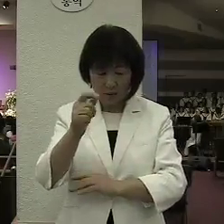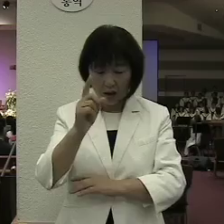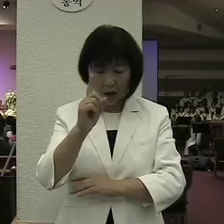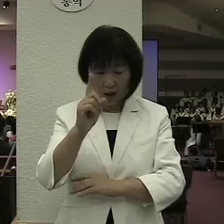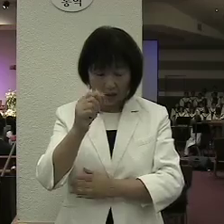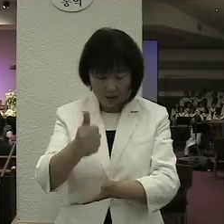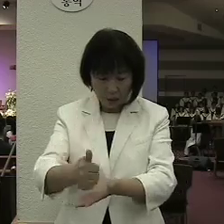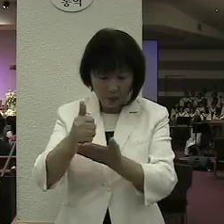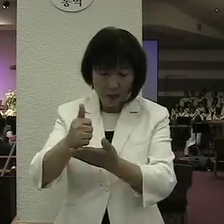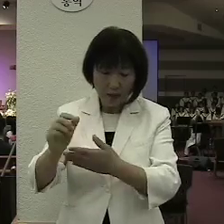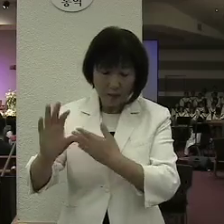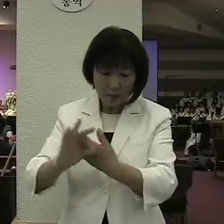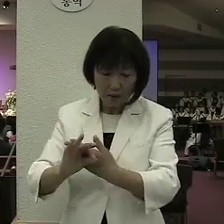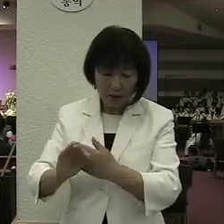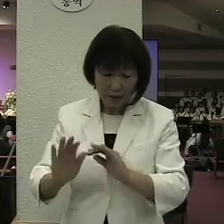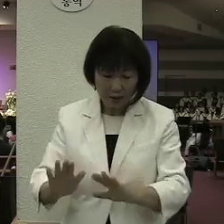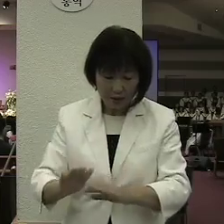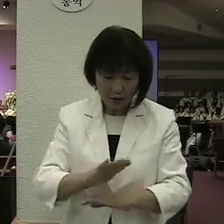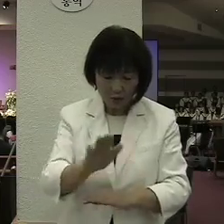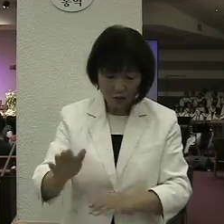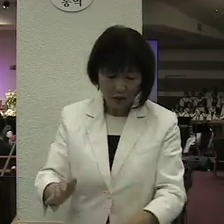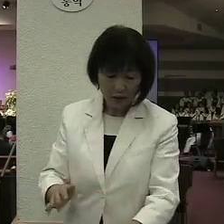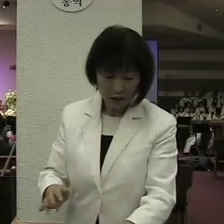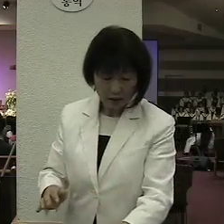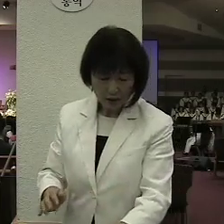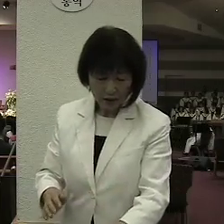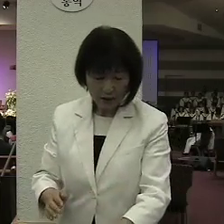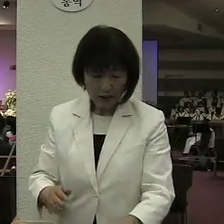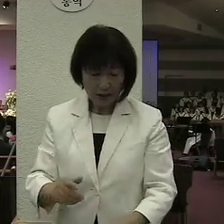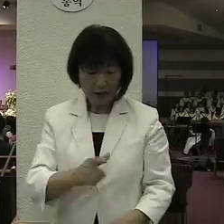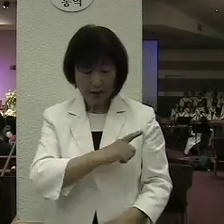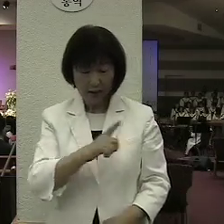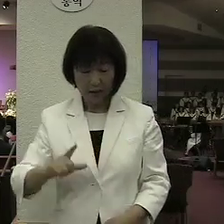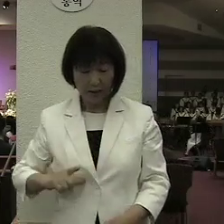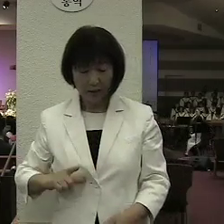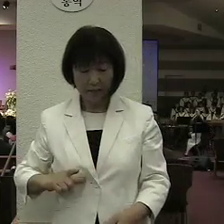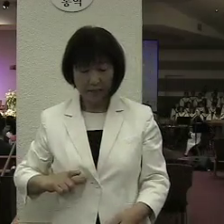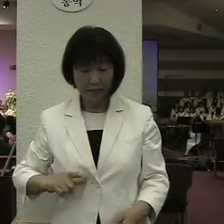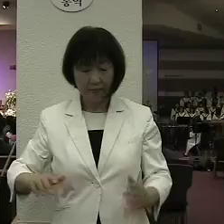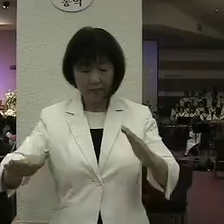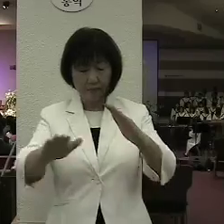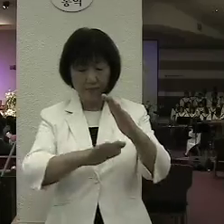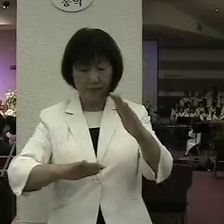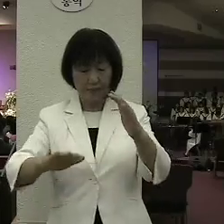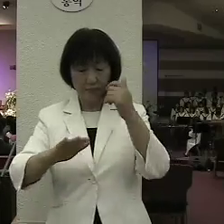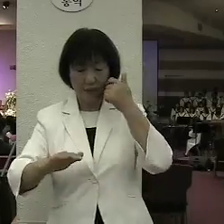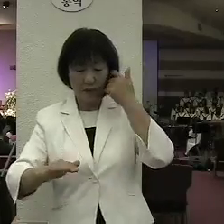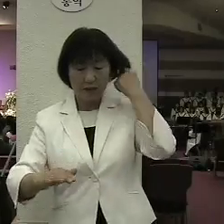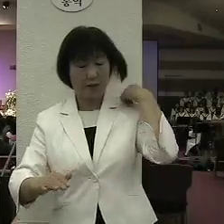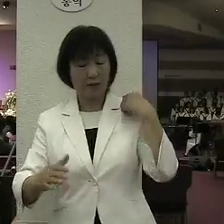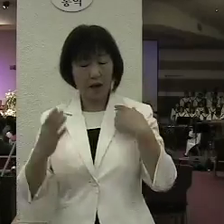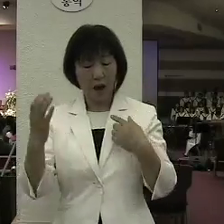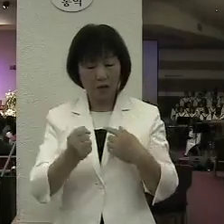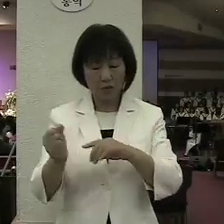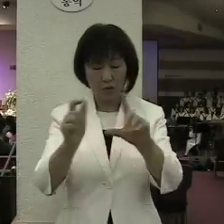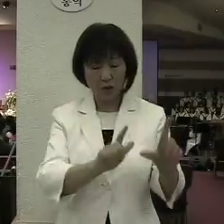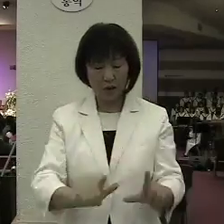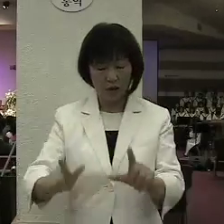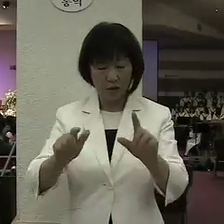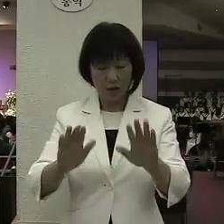되는데 기방이면 우리 주님 합당하신 예수님께 미치기를 예수님이 축원합니다.